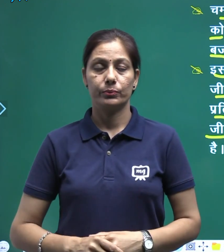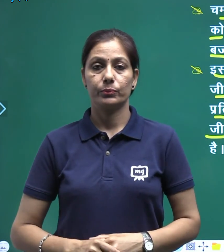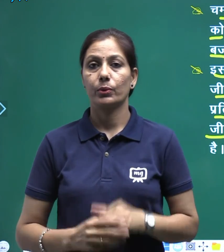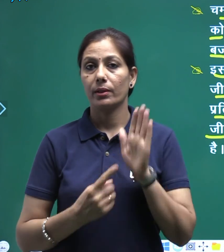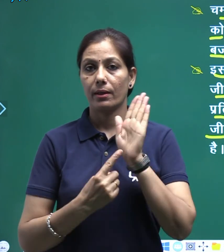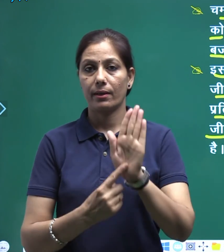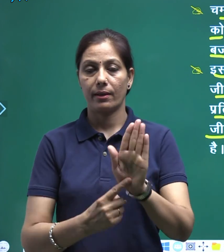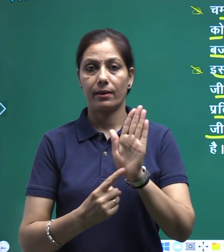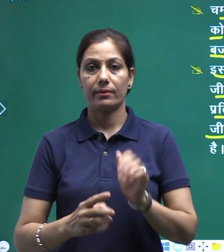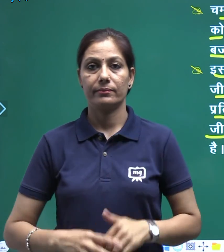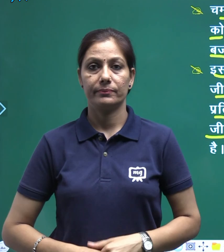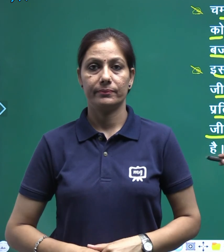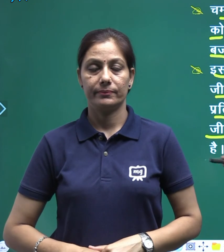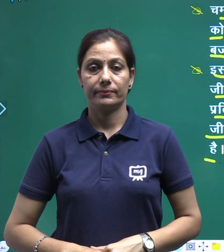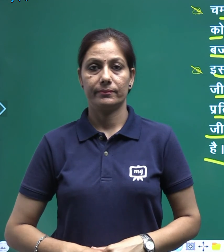प्रस्तुत किया गया है।